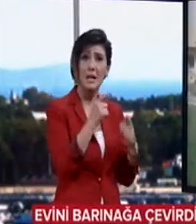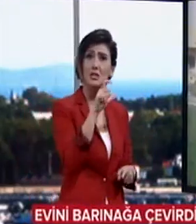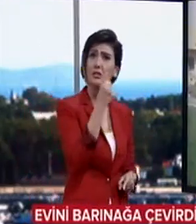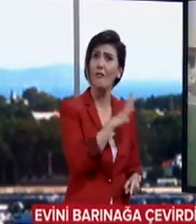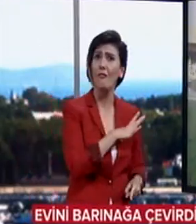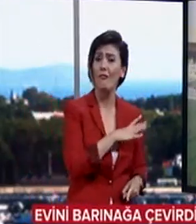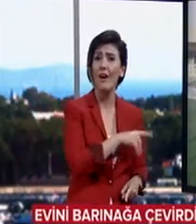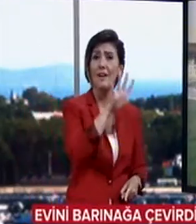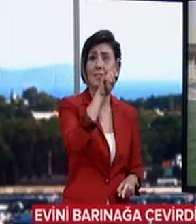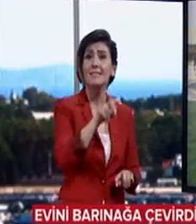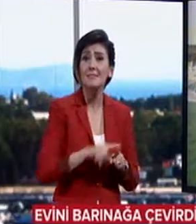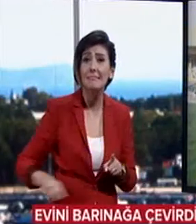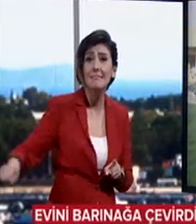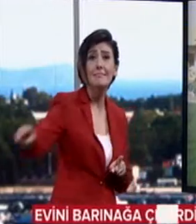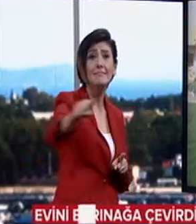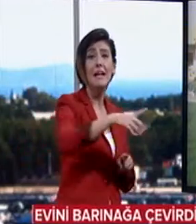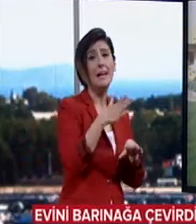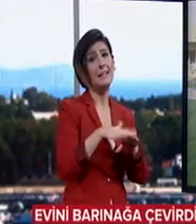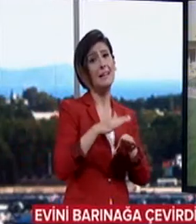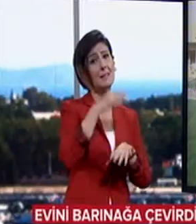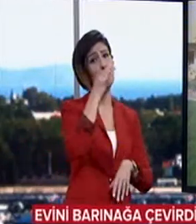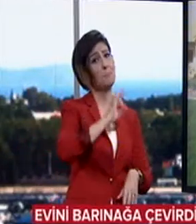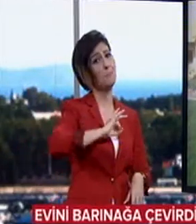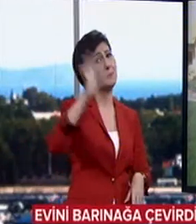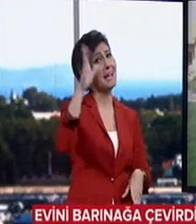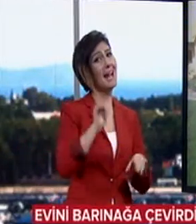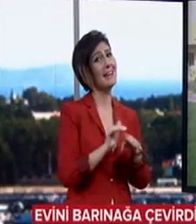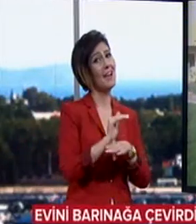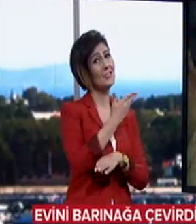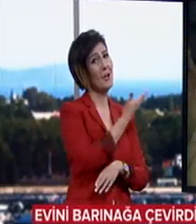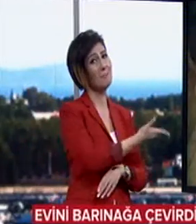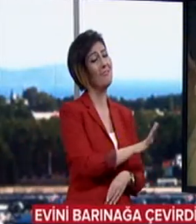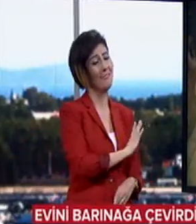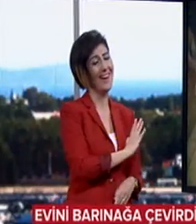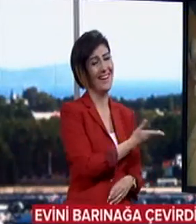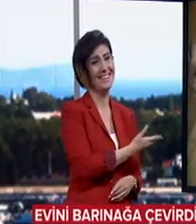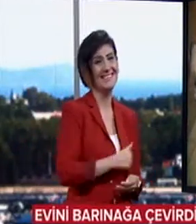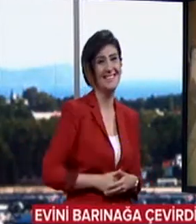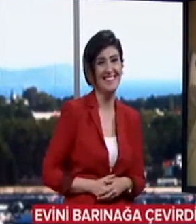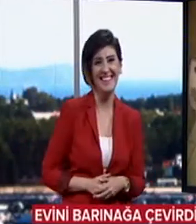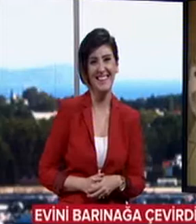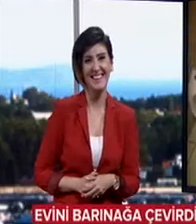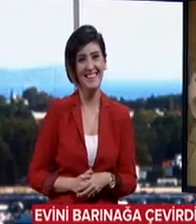var. 48 dönümlük alanda kedilere mükemmel bir yaşam sunuluyor.